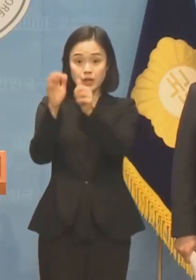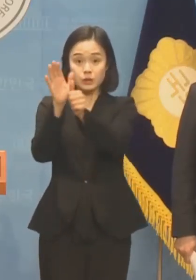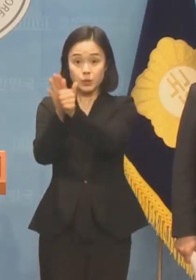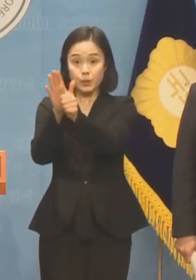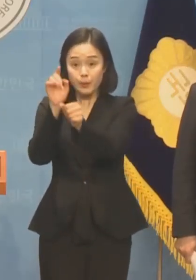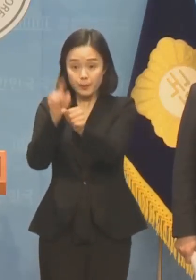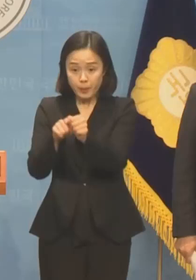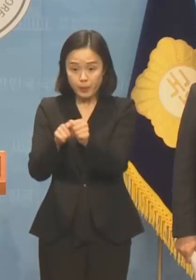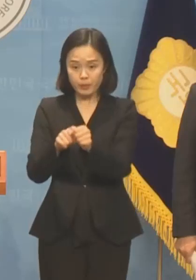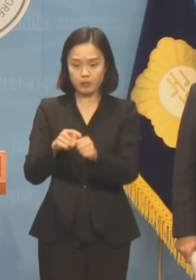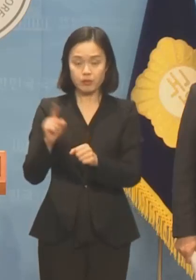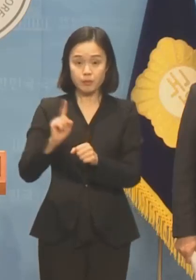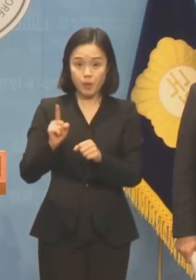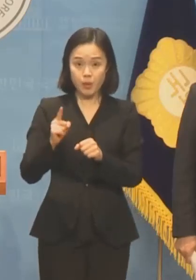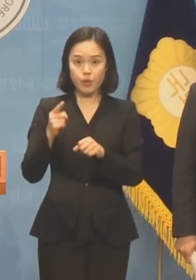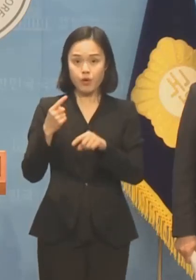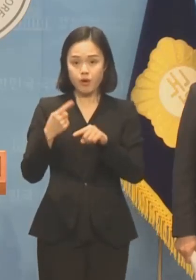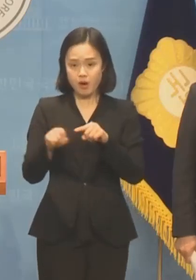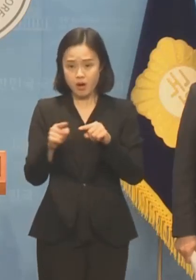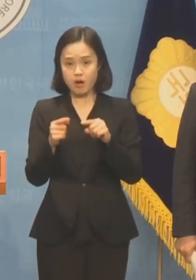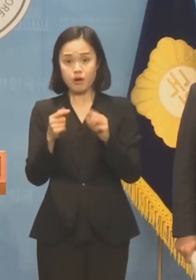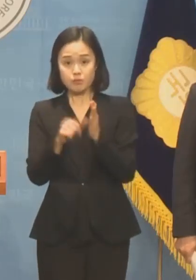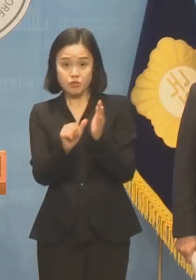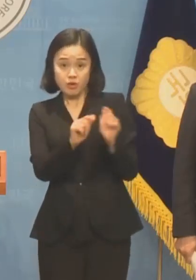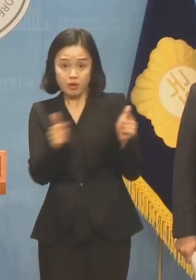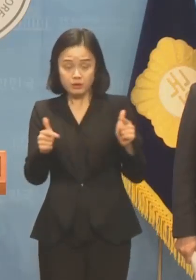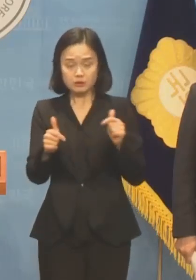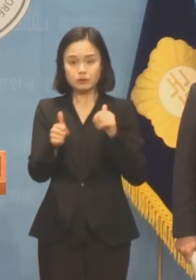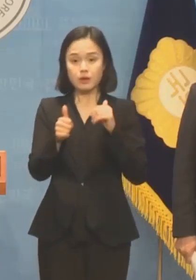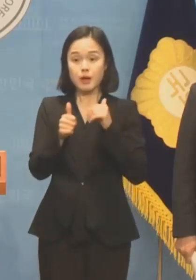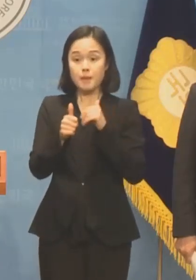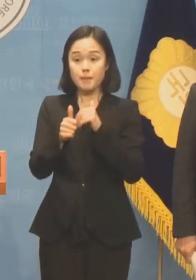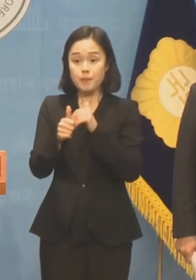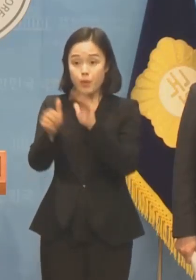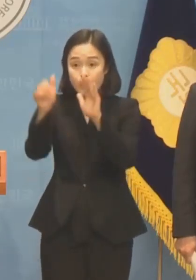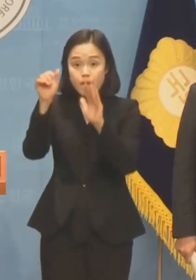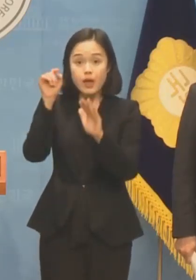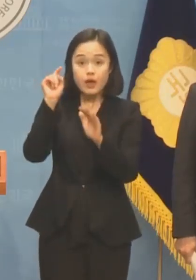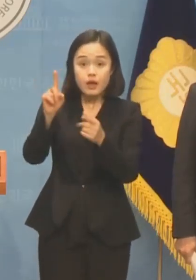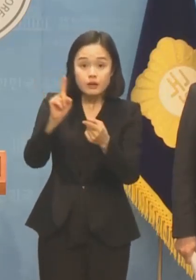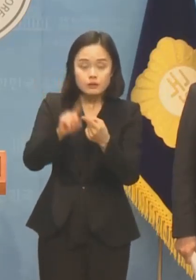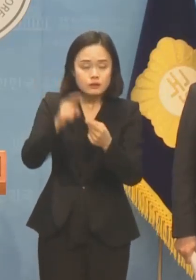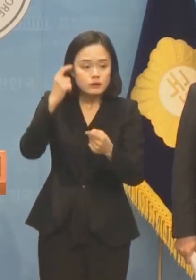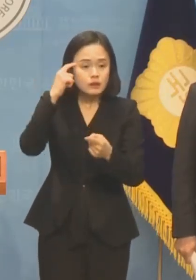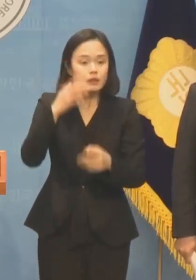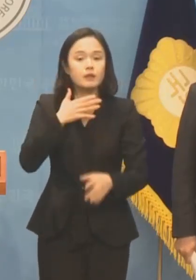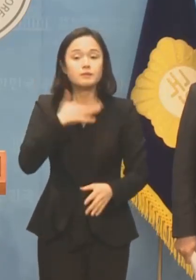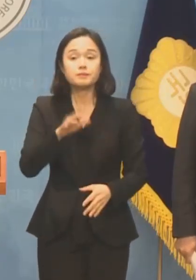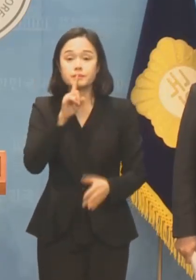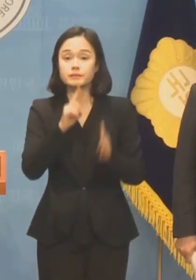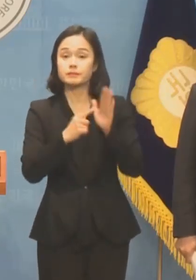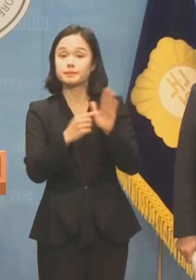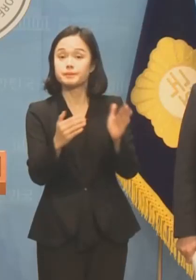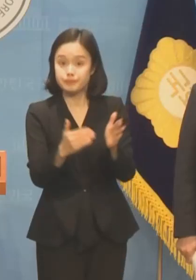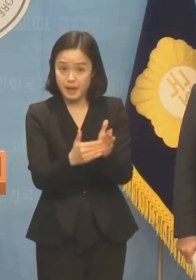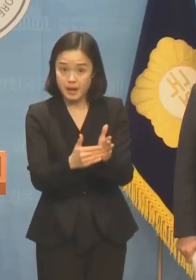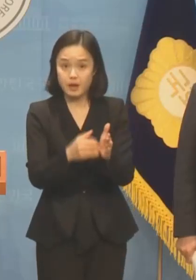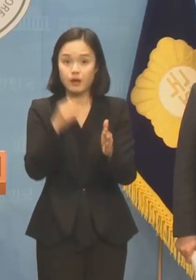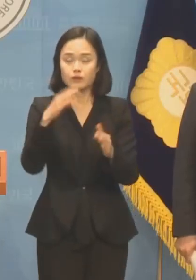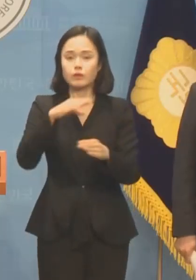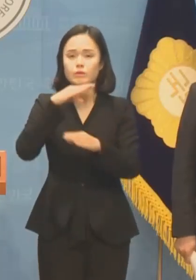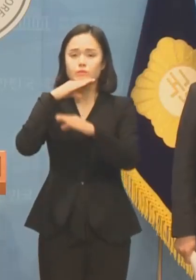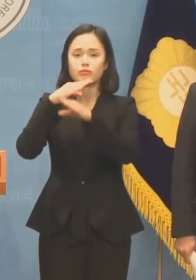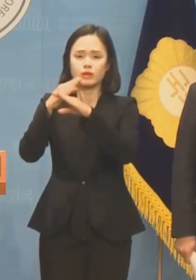대북 확성기 가동도 북한의 32차례에 달하는 대남 오물 풍선